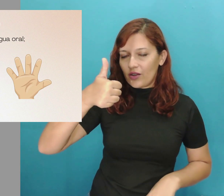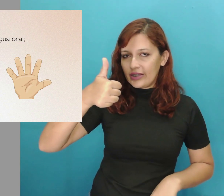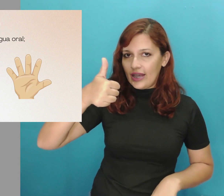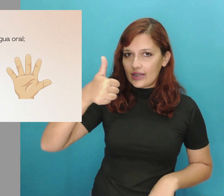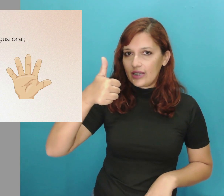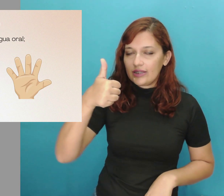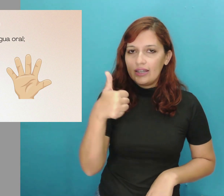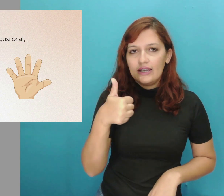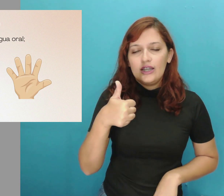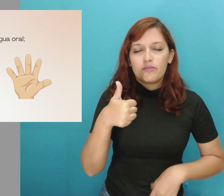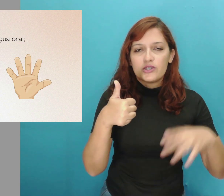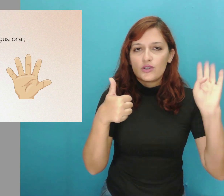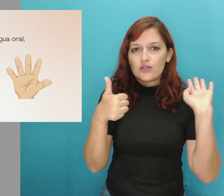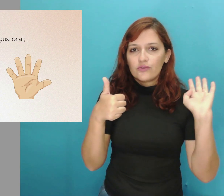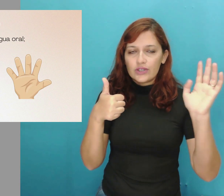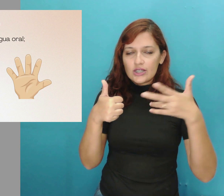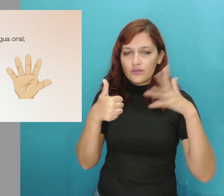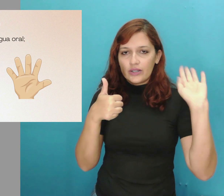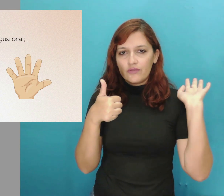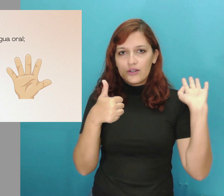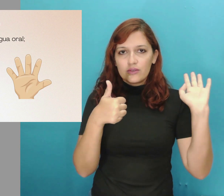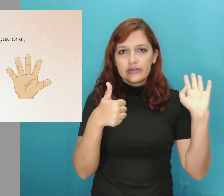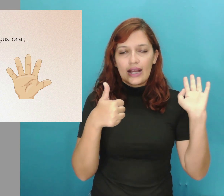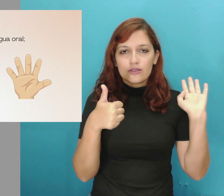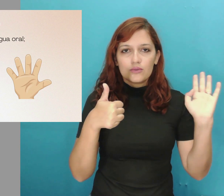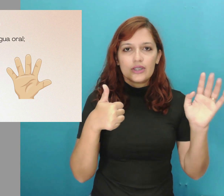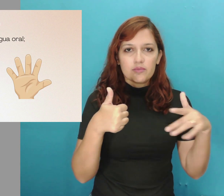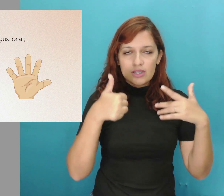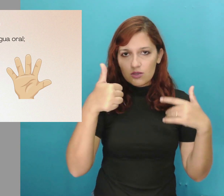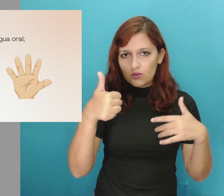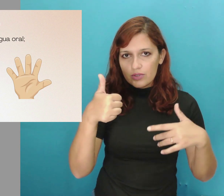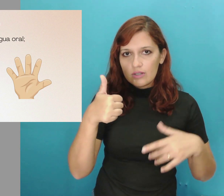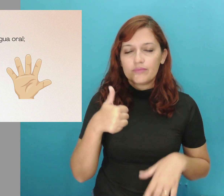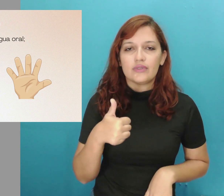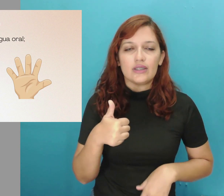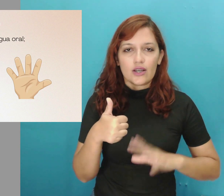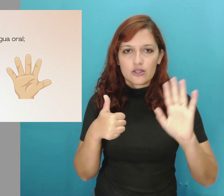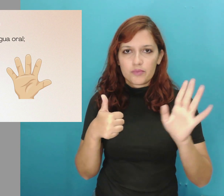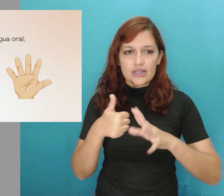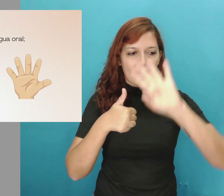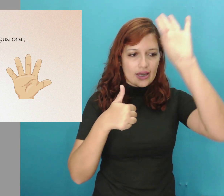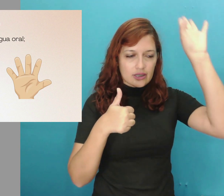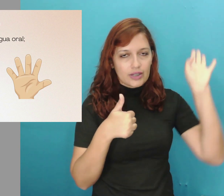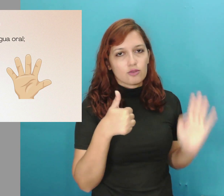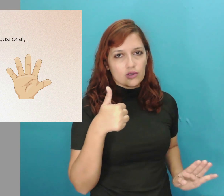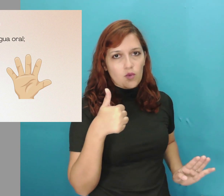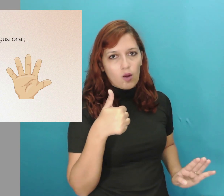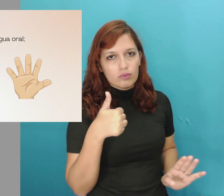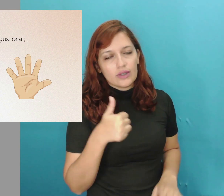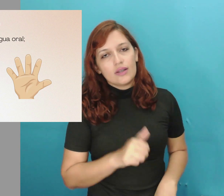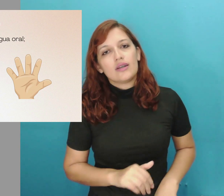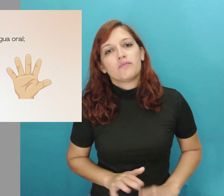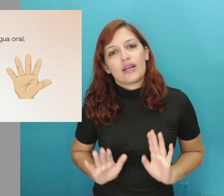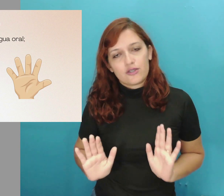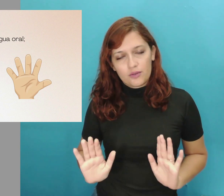joinha aqui, né? Pessoas ouvintes que nunca tiveram contato com Libras usam, então a gente pensa, então é tudo igual. Mas não é,